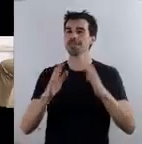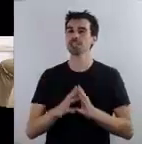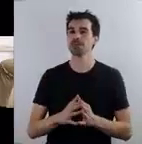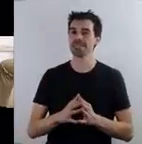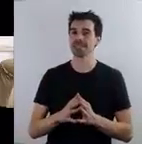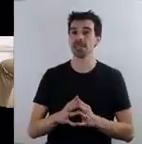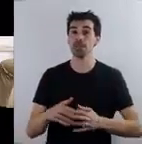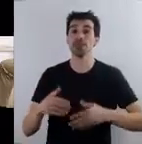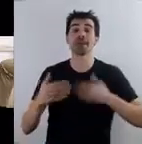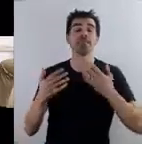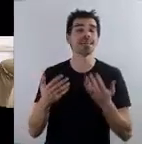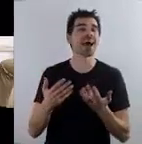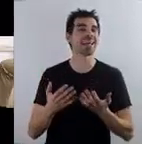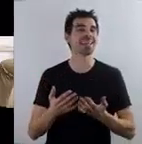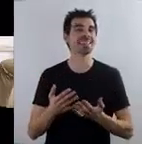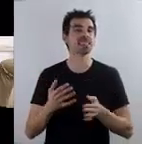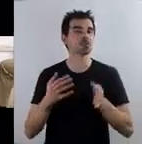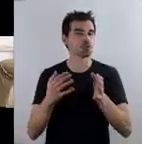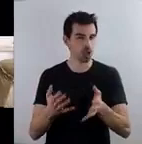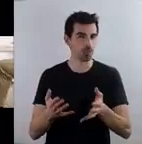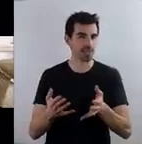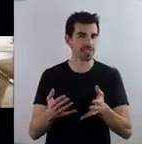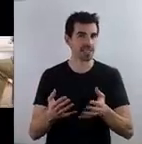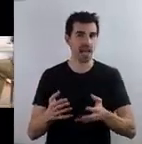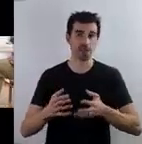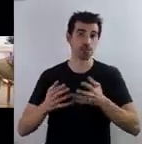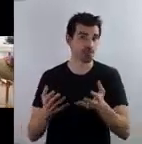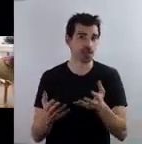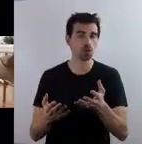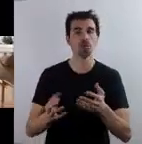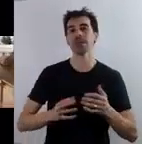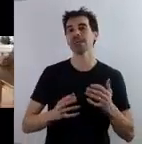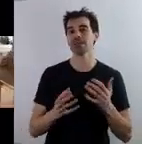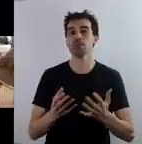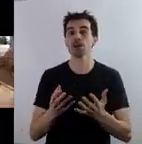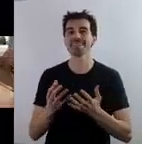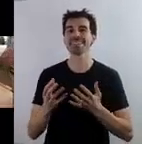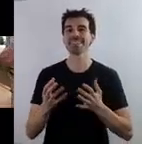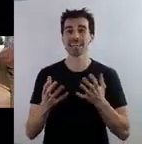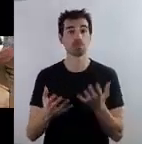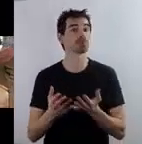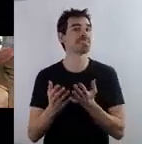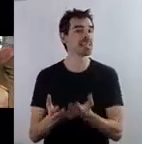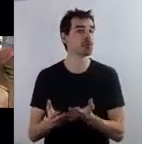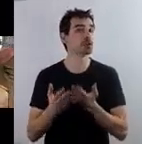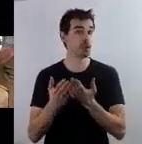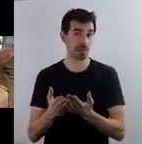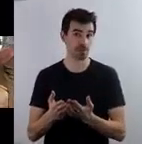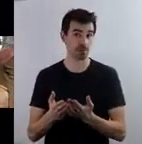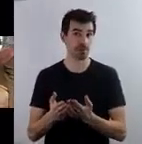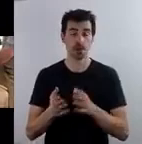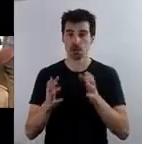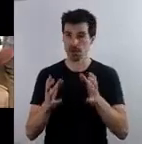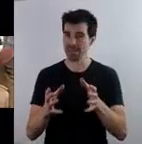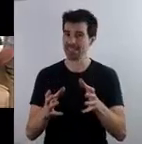Lorsque vous allez chez le médecin, il peut être amené à réaliser ce genre de pratique. Avec un petit marteau, il va pouvoir tester les réponses nerveuses d'un